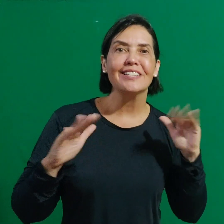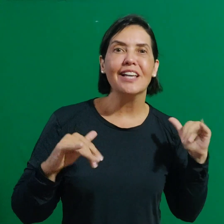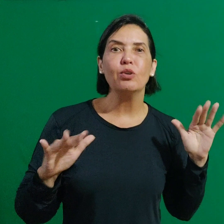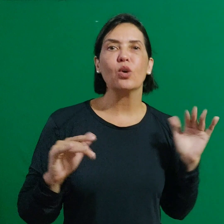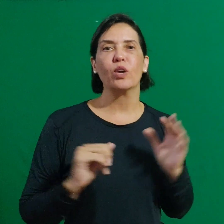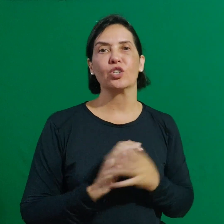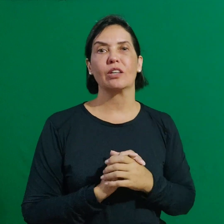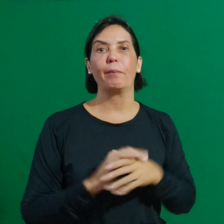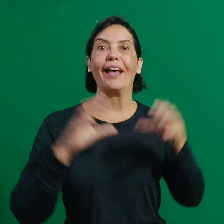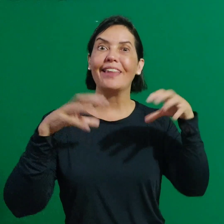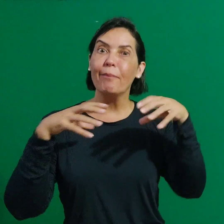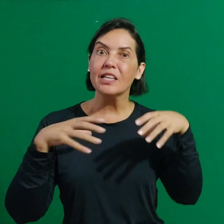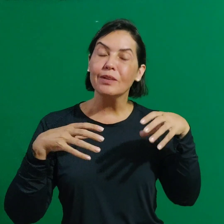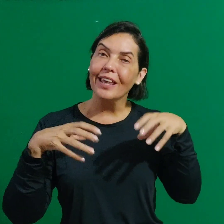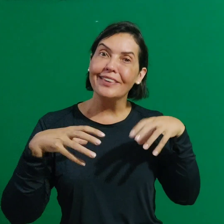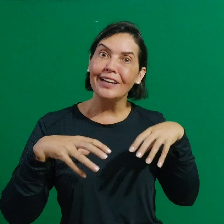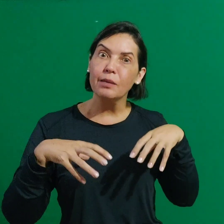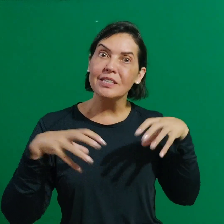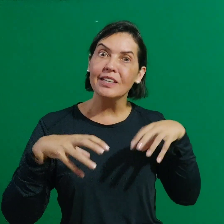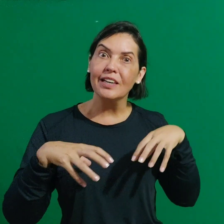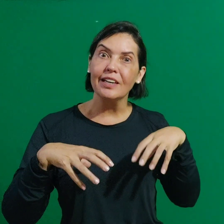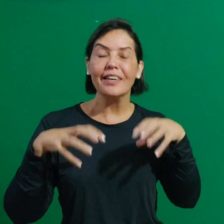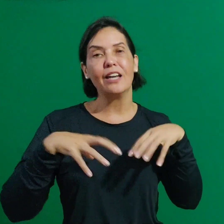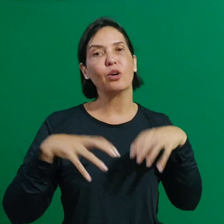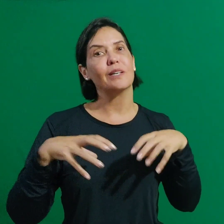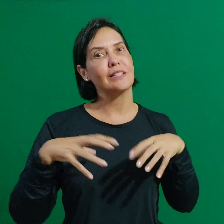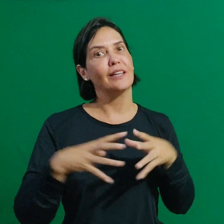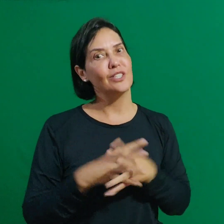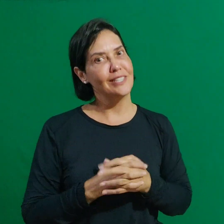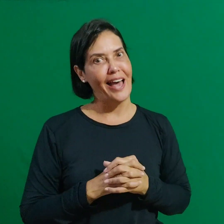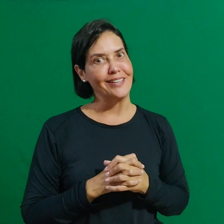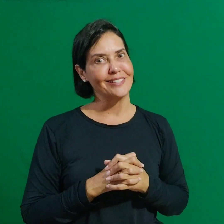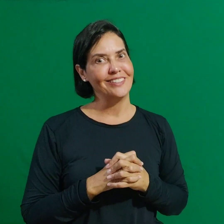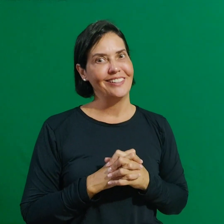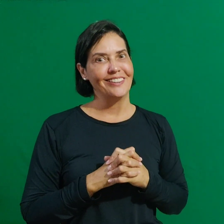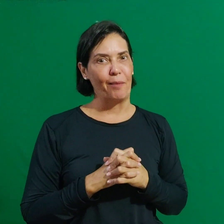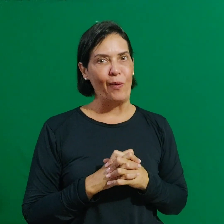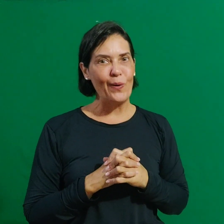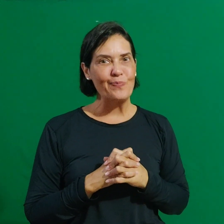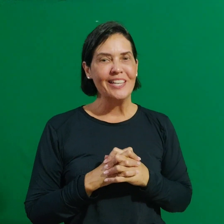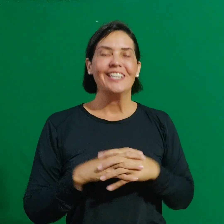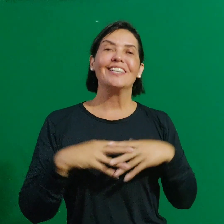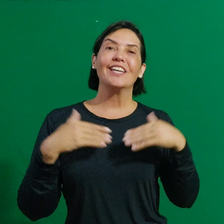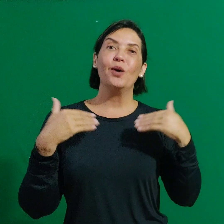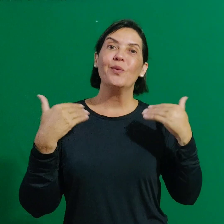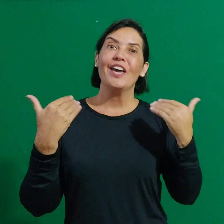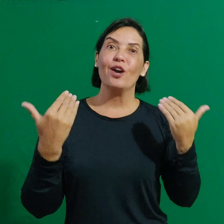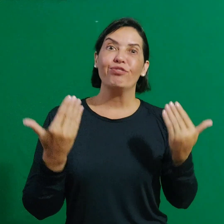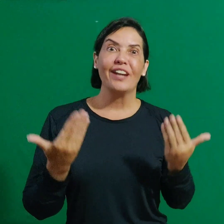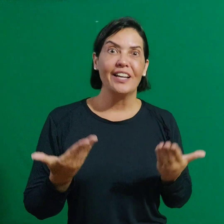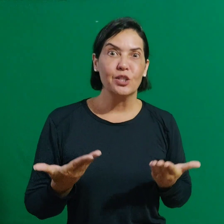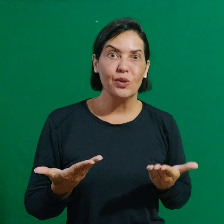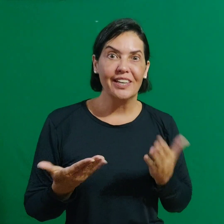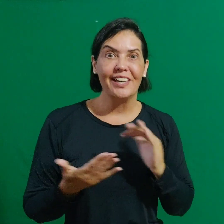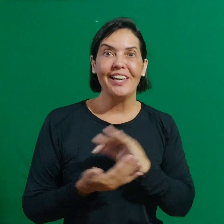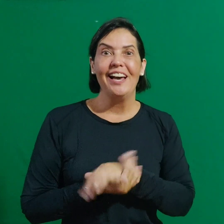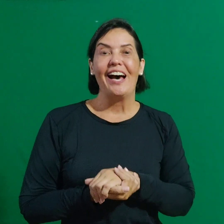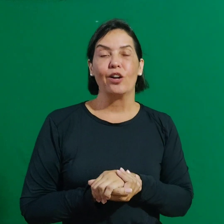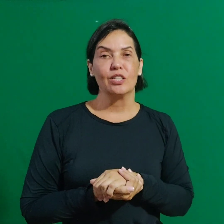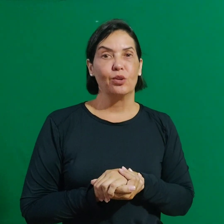variação linguística também, até mesmo entre a Libras aqui, que é a língua brasileira de sinais, tá bom? Então, eu finalizo aqui a nossa